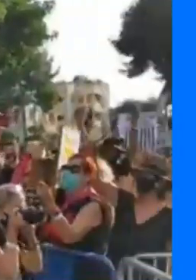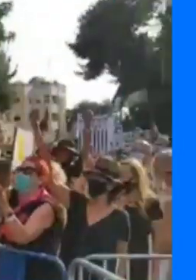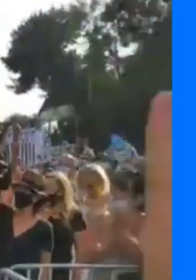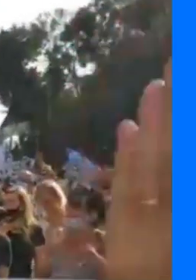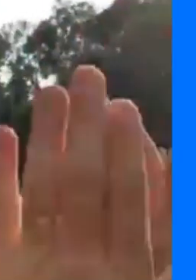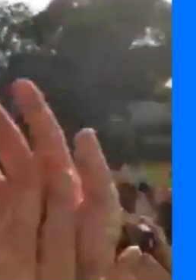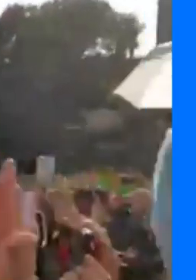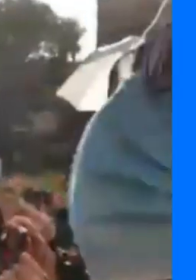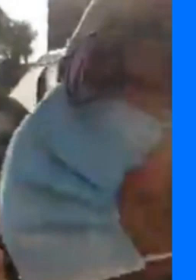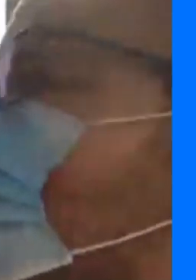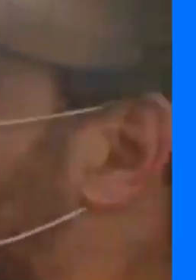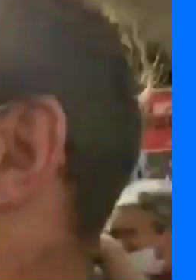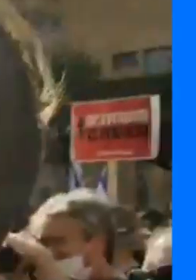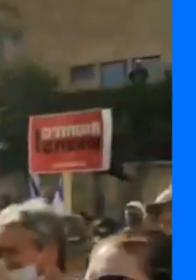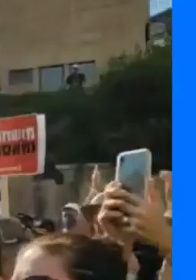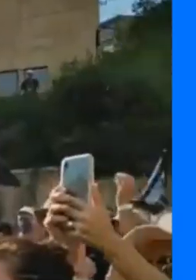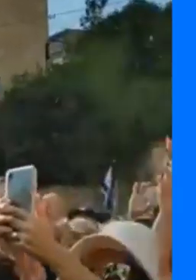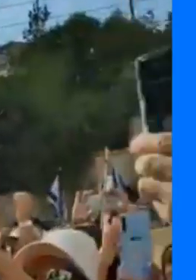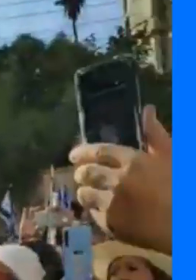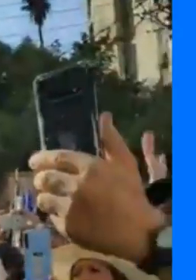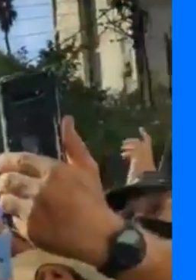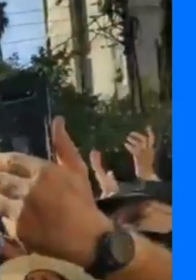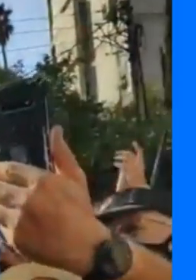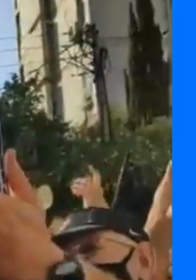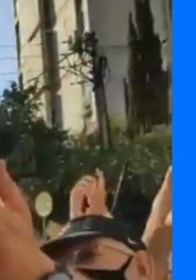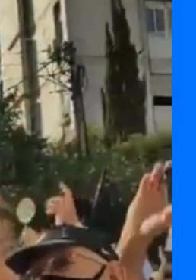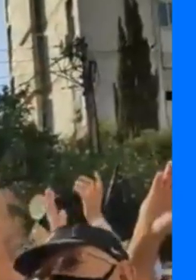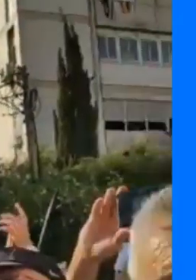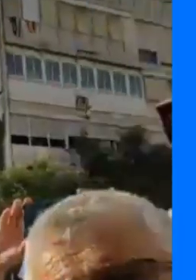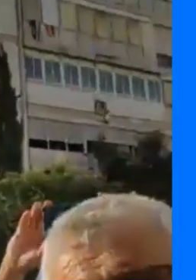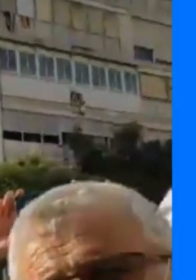שבת שלום ושנה טובה.